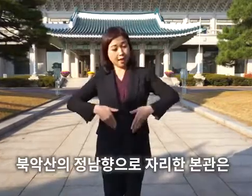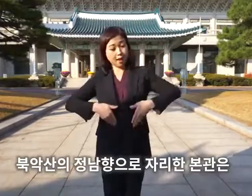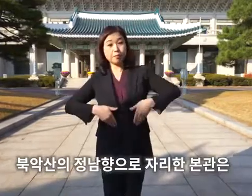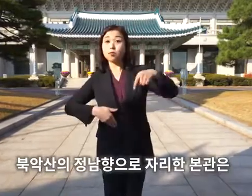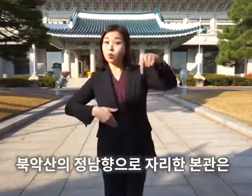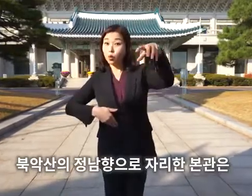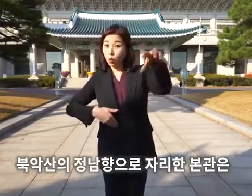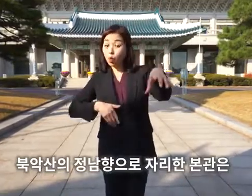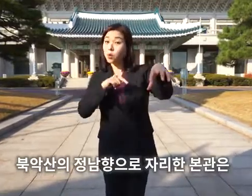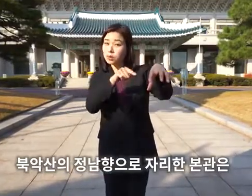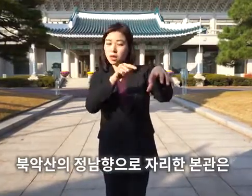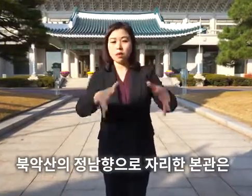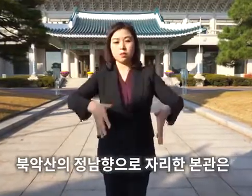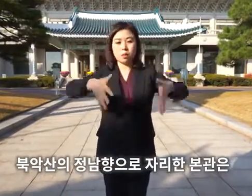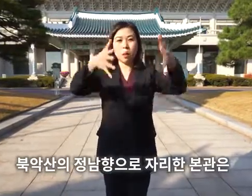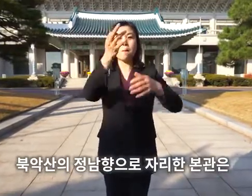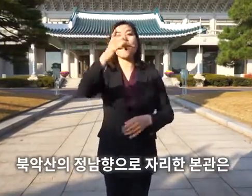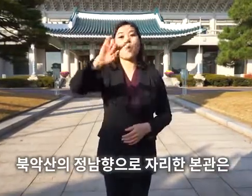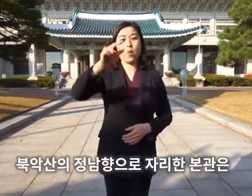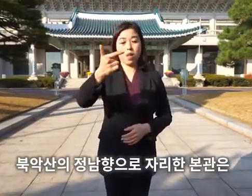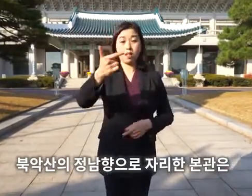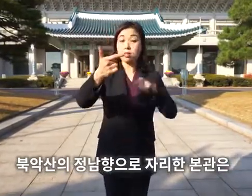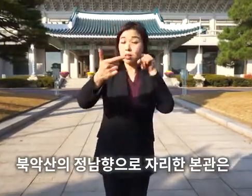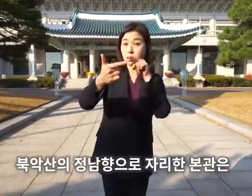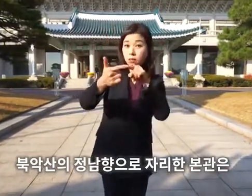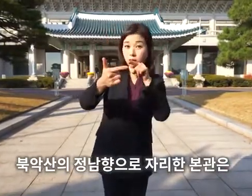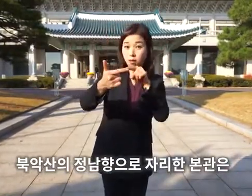북악산의 정남향으로 자리한 본관은